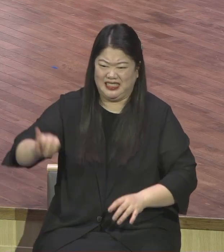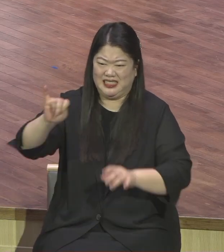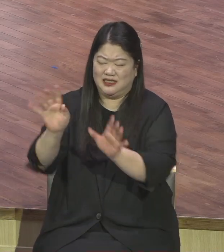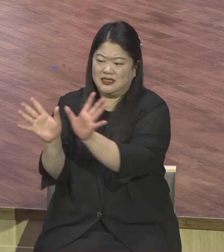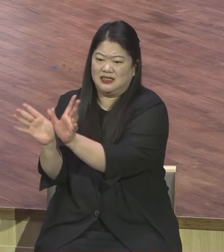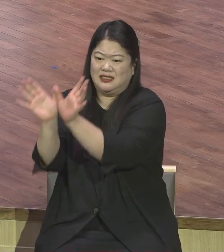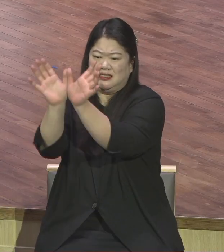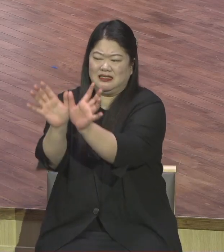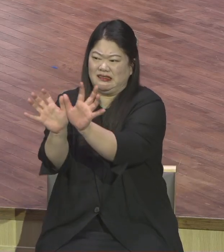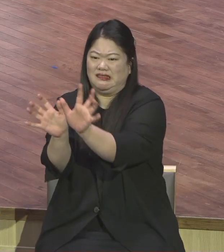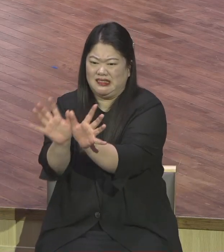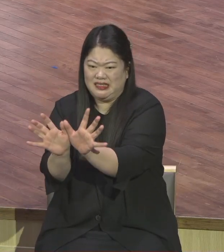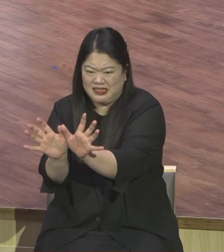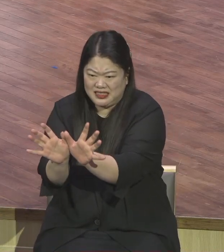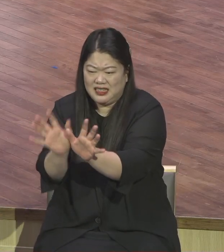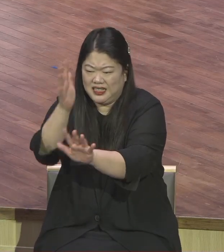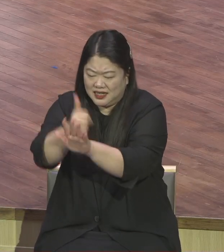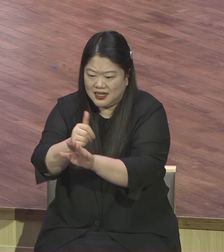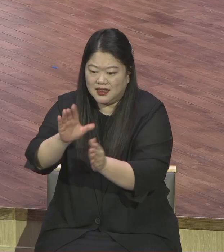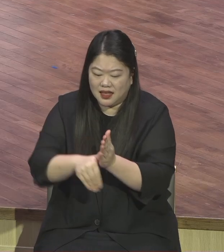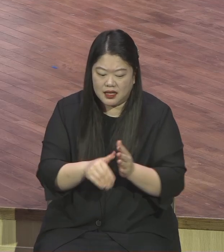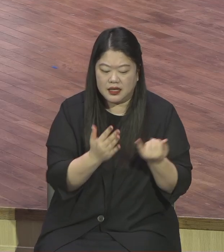자기는 그 끄잡 내다가 막 찔려서 피가 나.